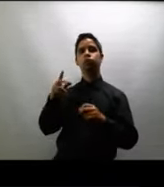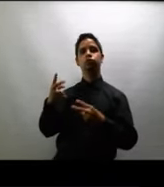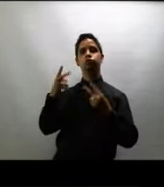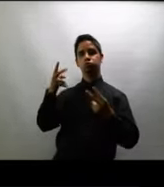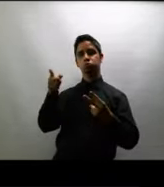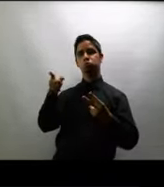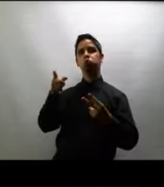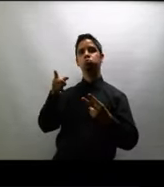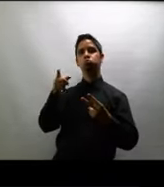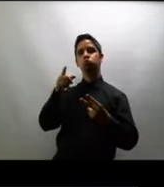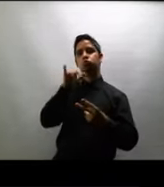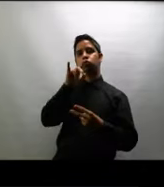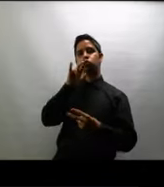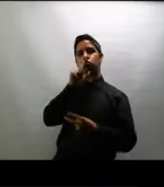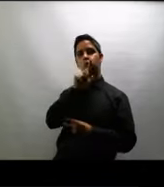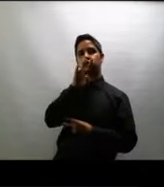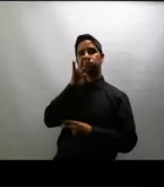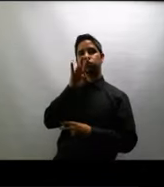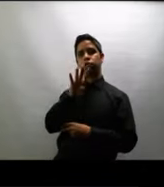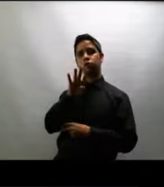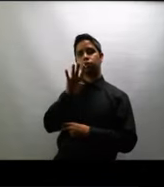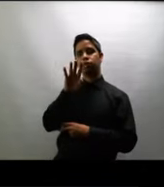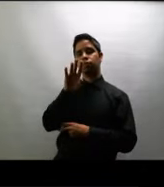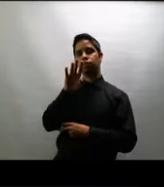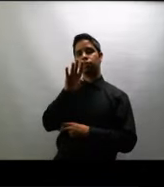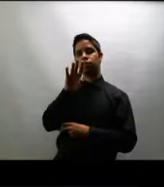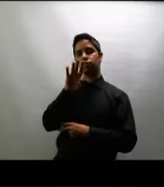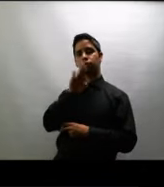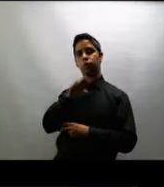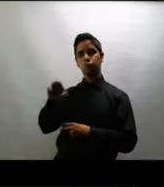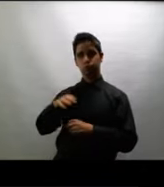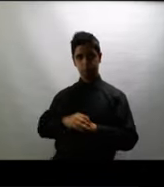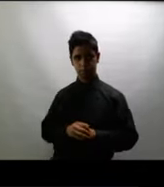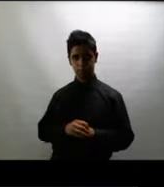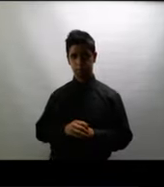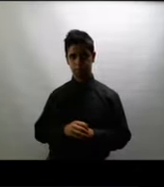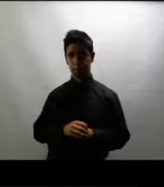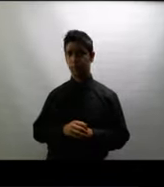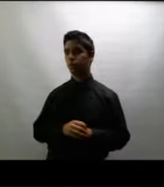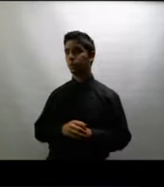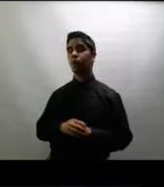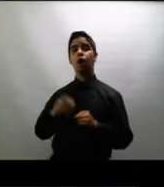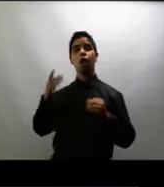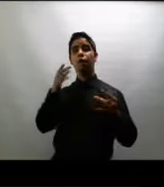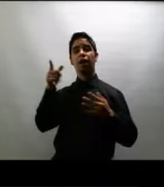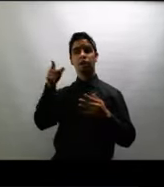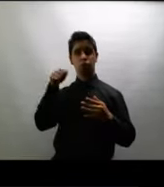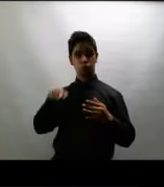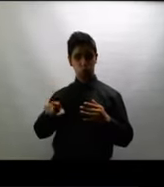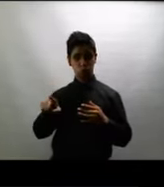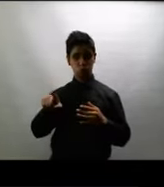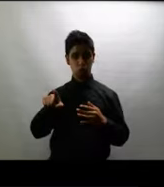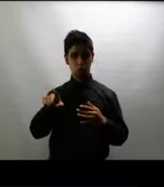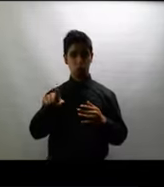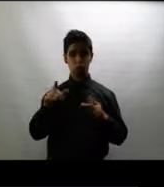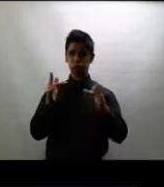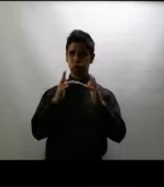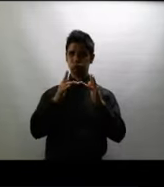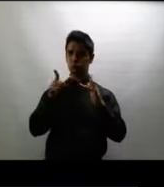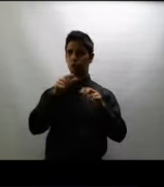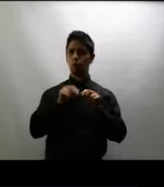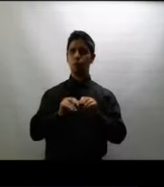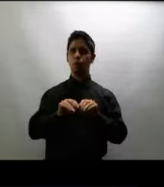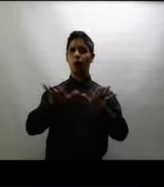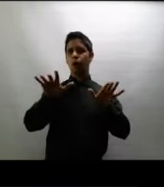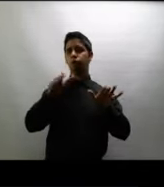en Bayamón. Hola, Zaval, 740-1414. Deja que tus medios se salgan del bonche. En Media Room